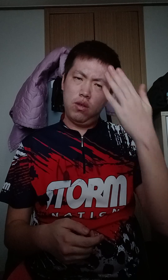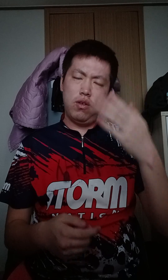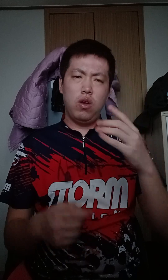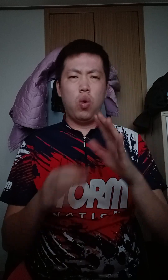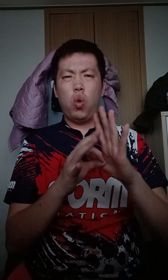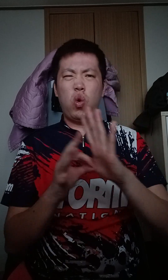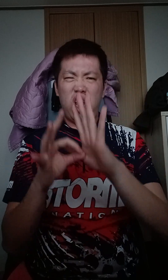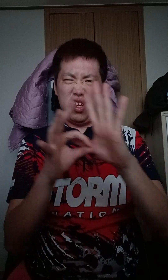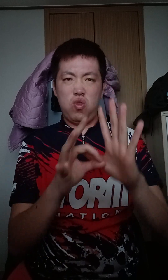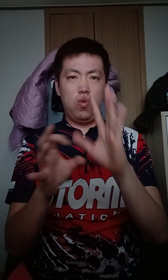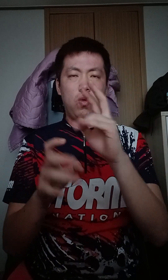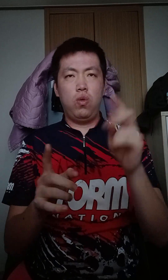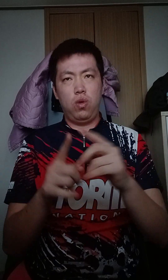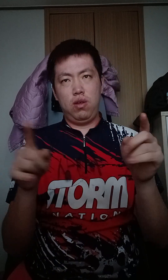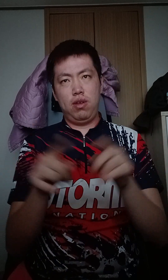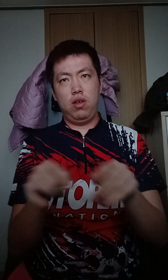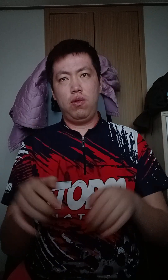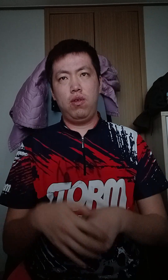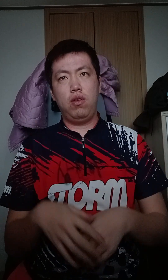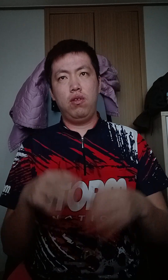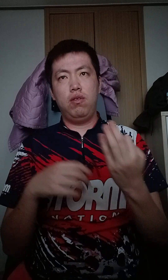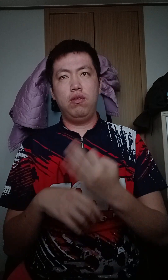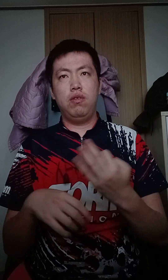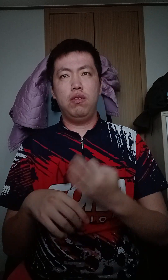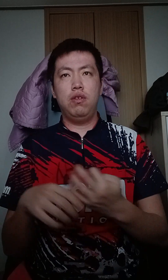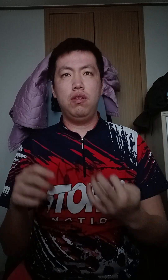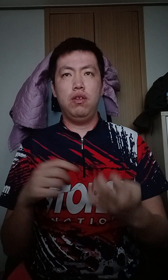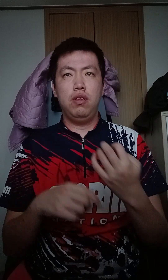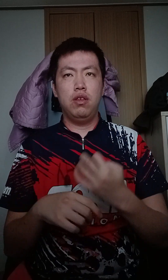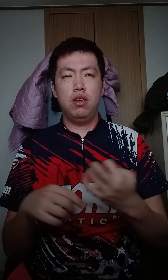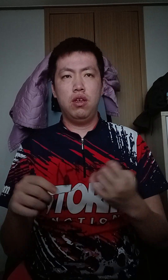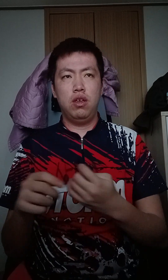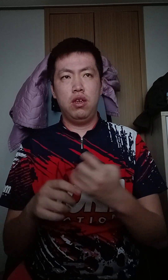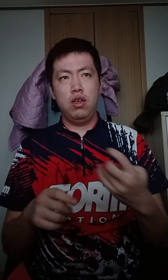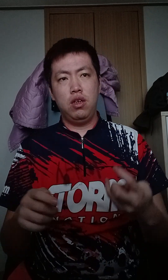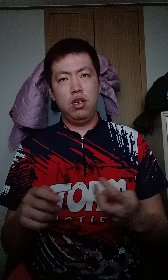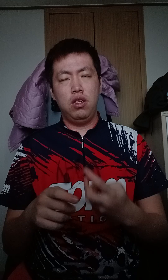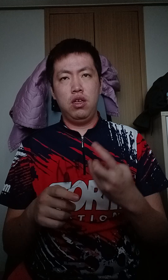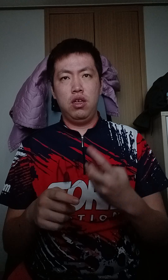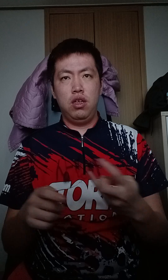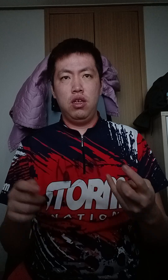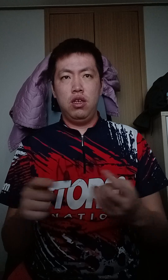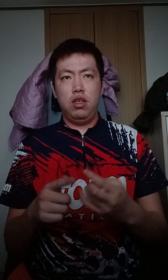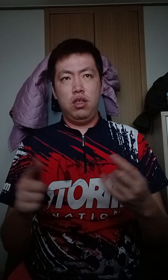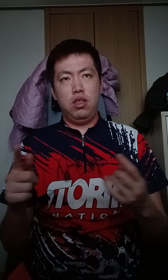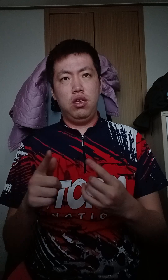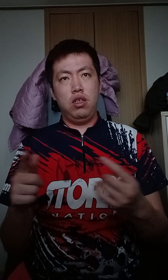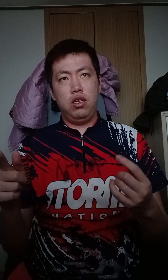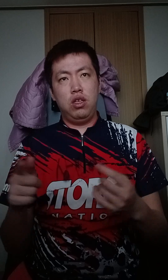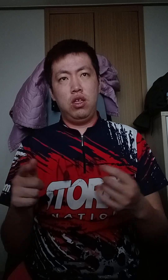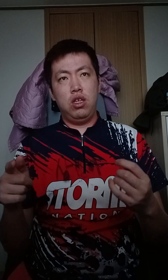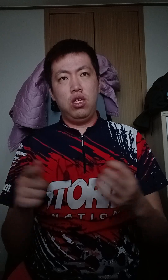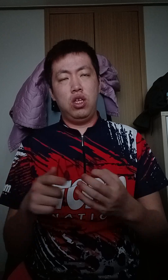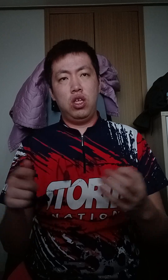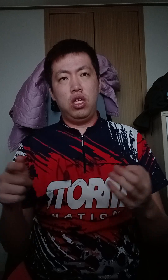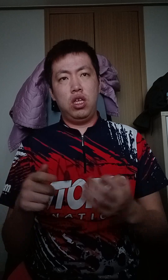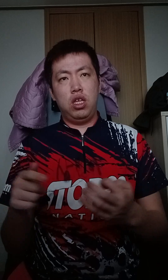코로나19로 방역관리까지 도맡으면서 업무는 과중하고 처우는 열악하다 보니 1년도 못 버티고 이직하는 경우가